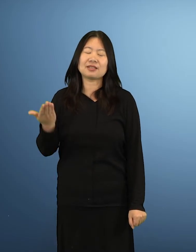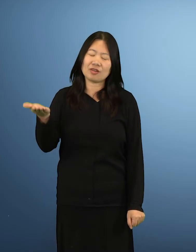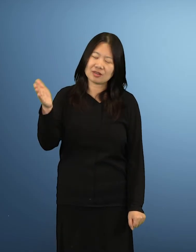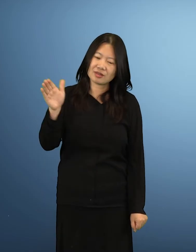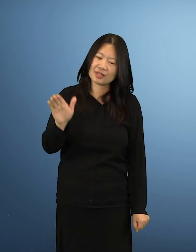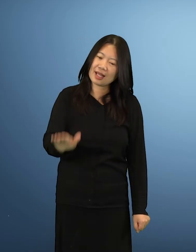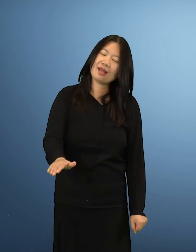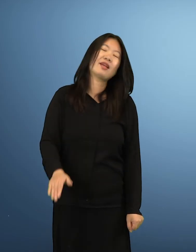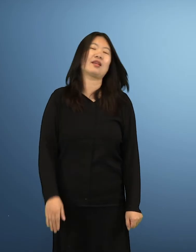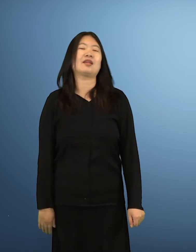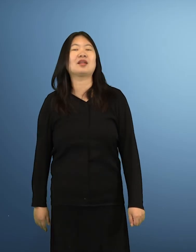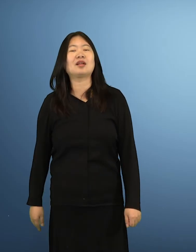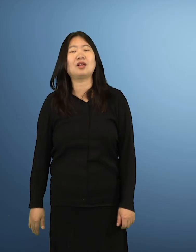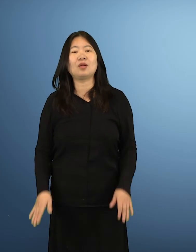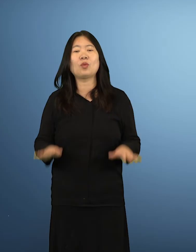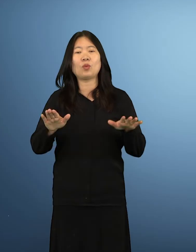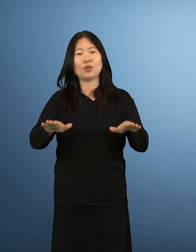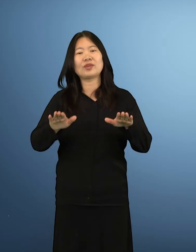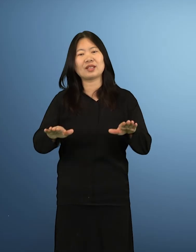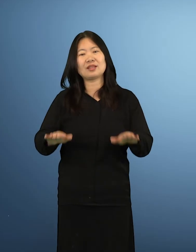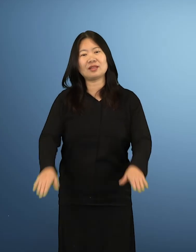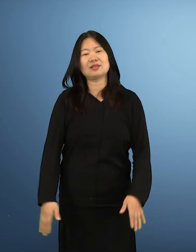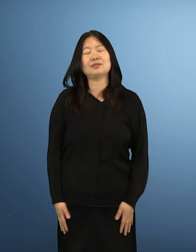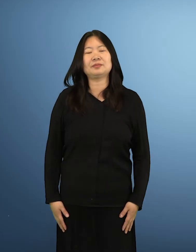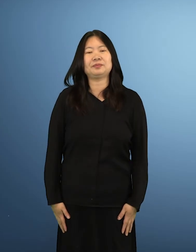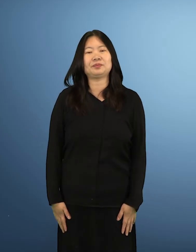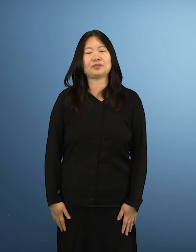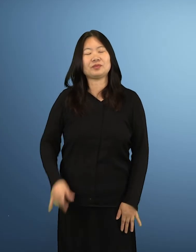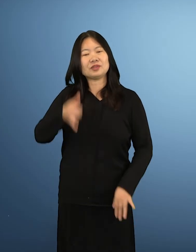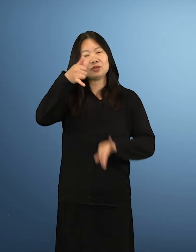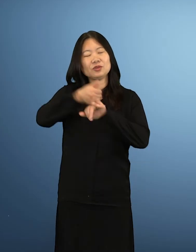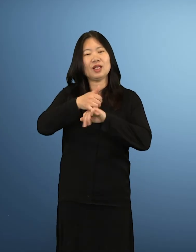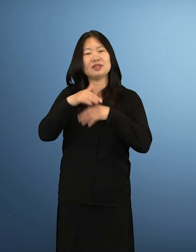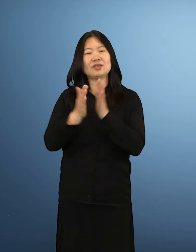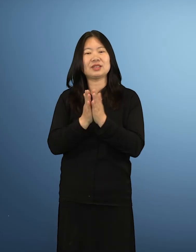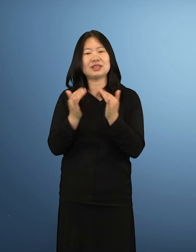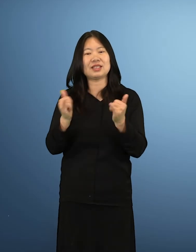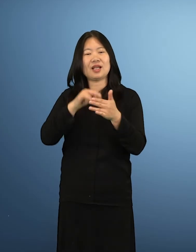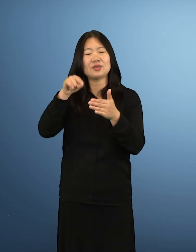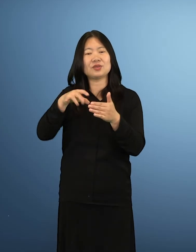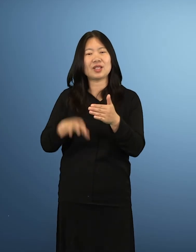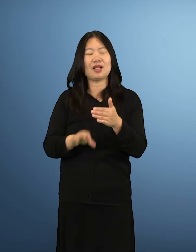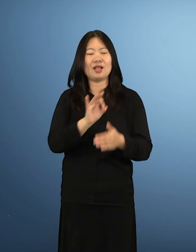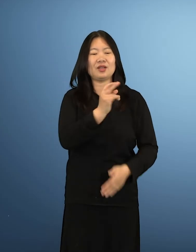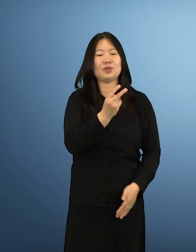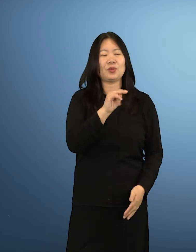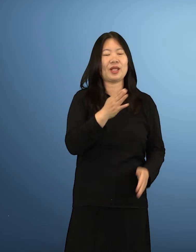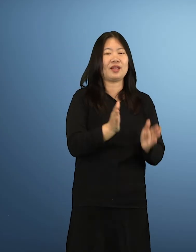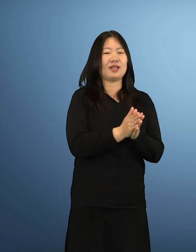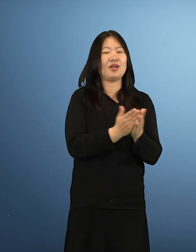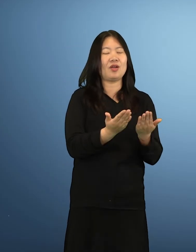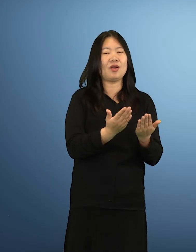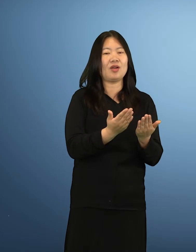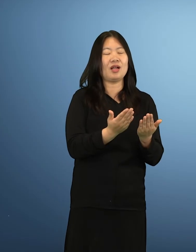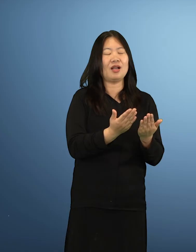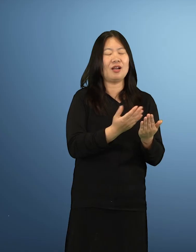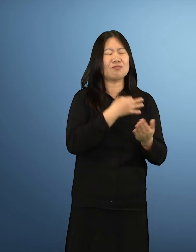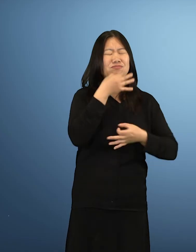그런데 오늘 구약 선지자 중에서 요엘서의 부르짖음은